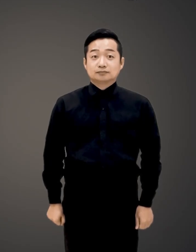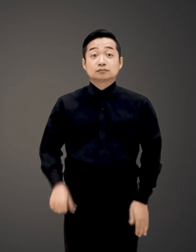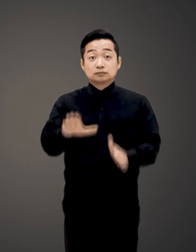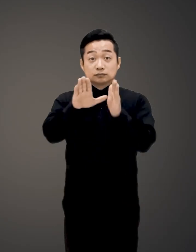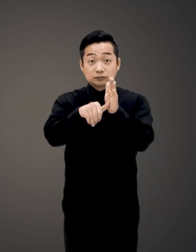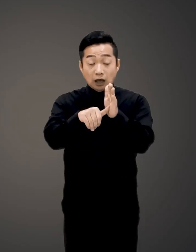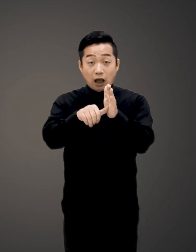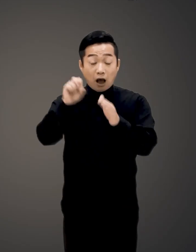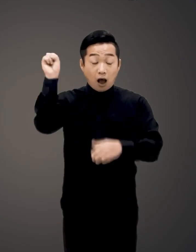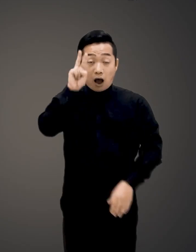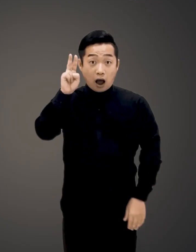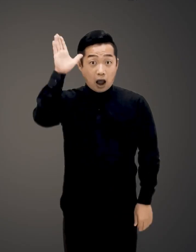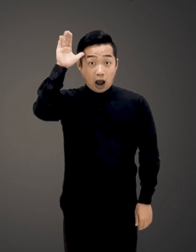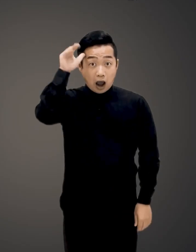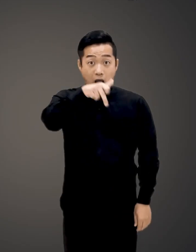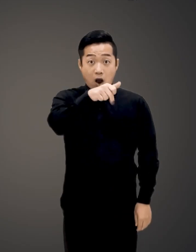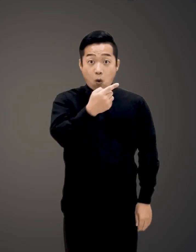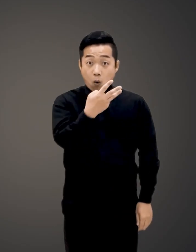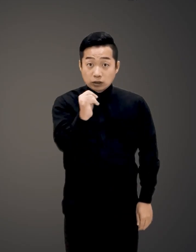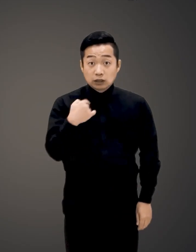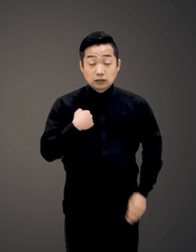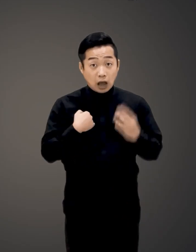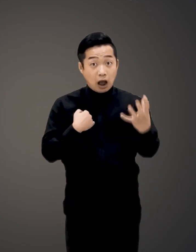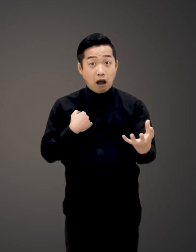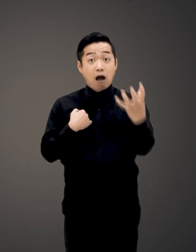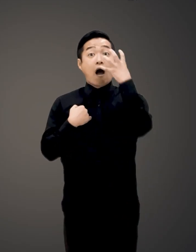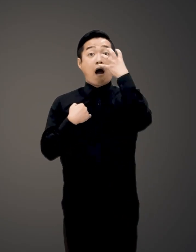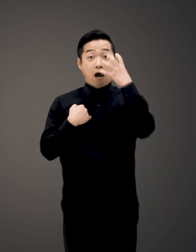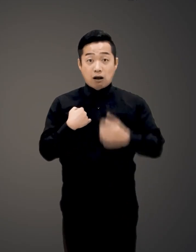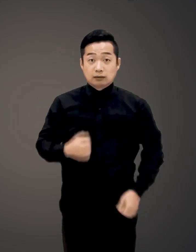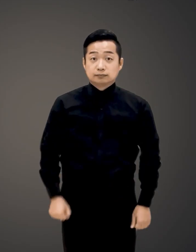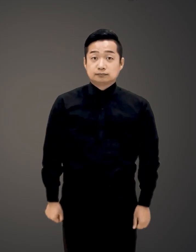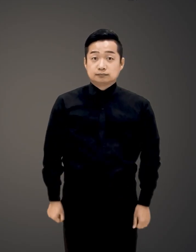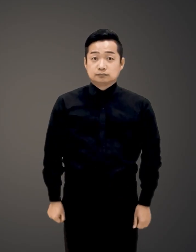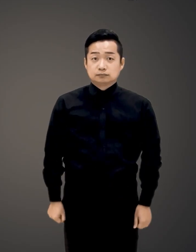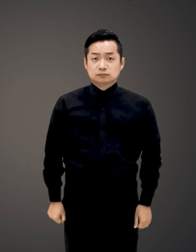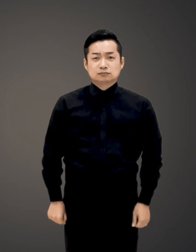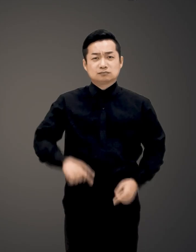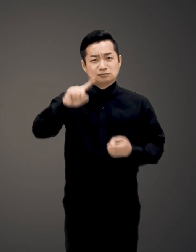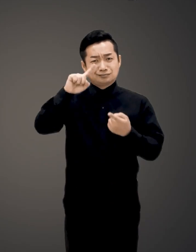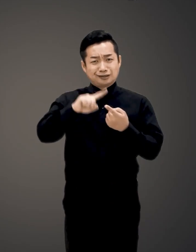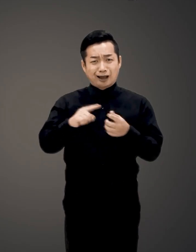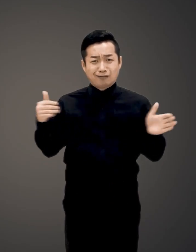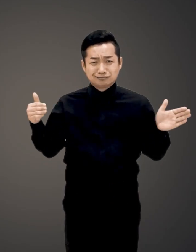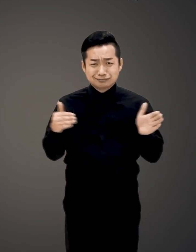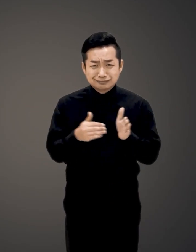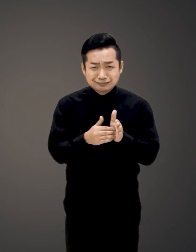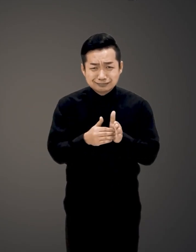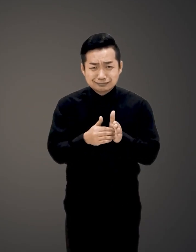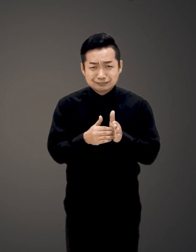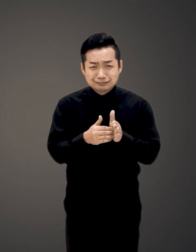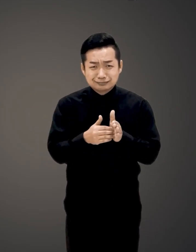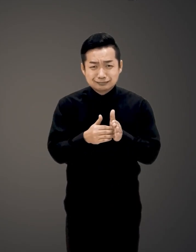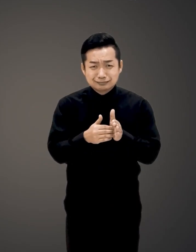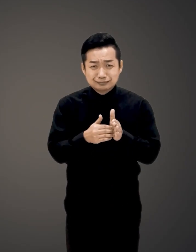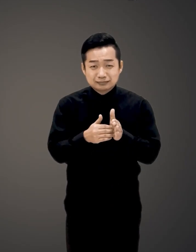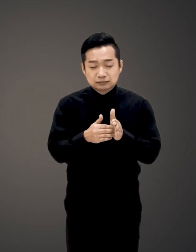그때 갑자기 강아지 코리가 나에게 달려들었다. 이대로 끝나는 것인가?